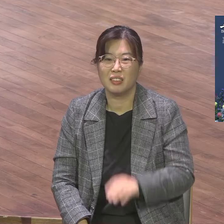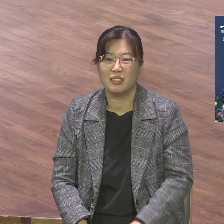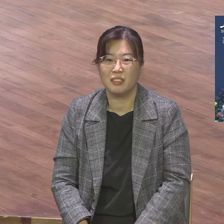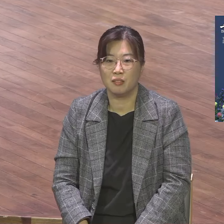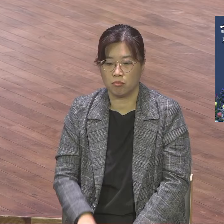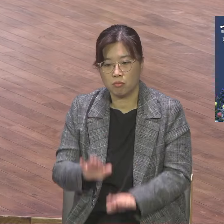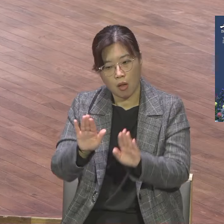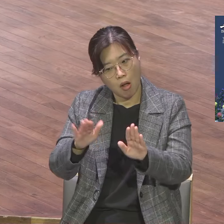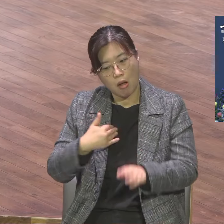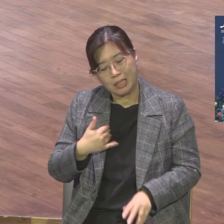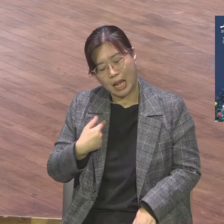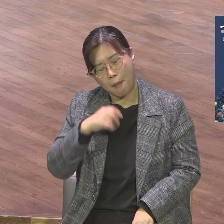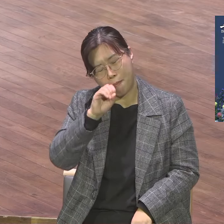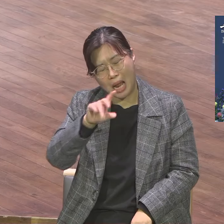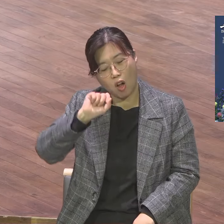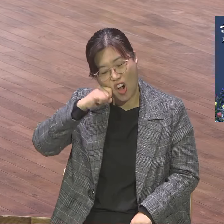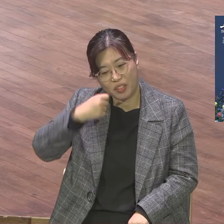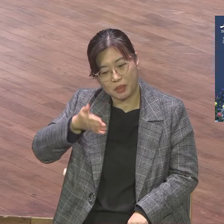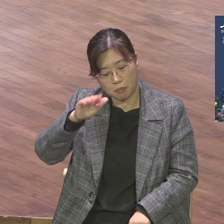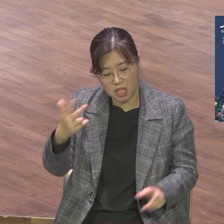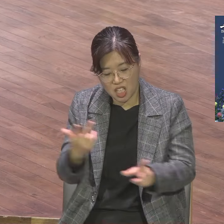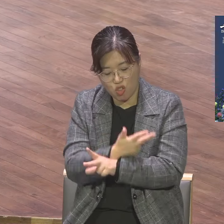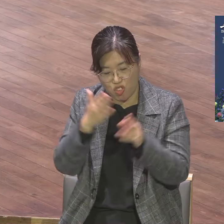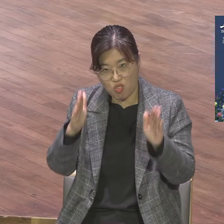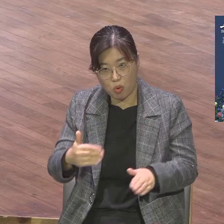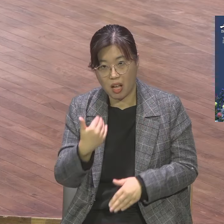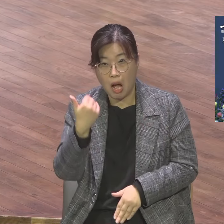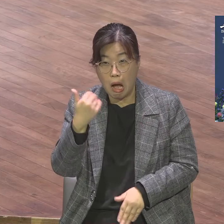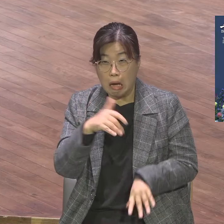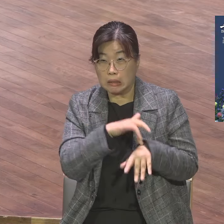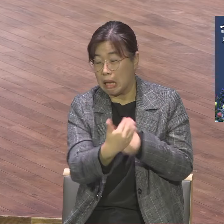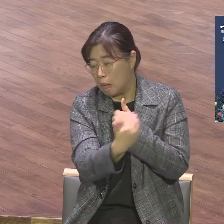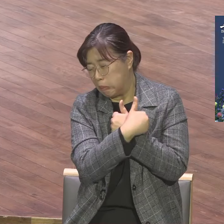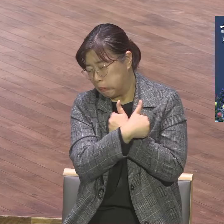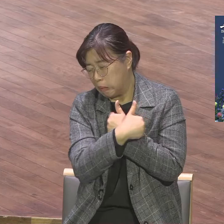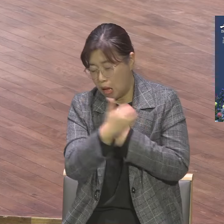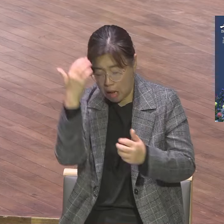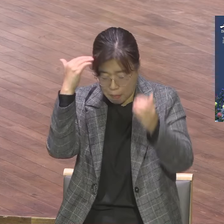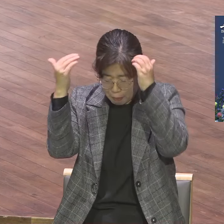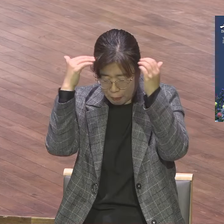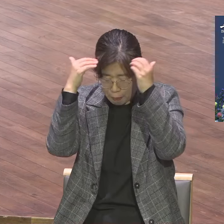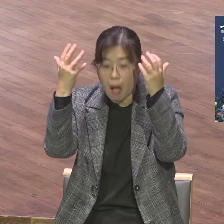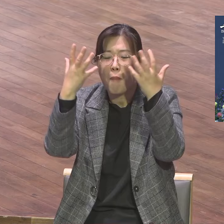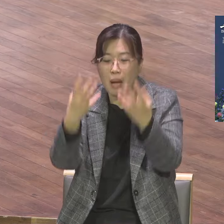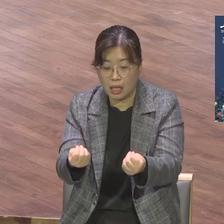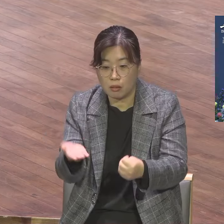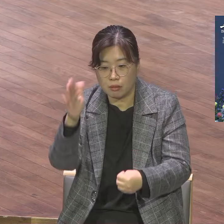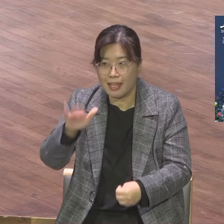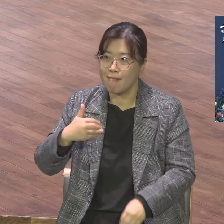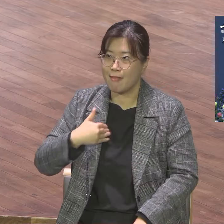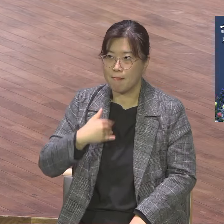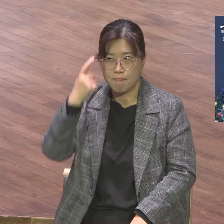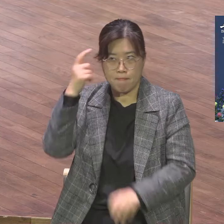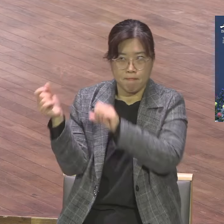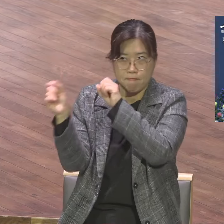어떤 일이 있어도 기쁘고 즐거워 행동 없는 저는 깨어있는 신앙생활 하시기를 제물로